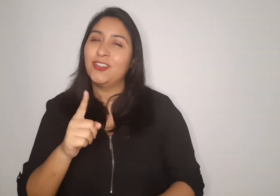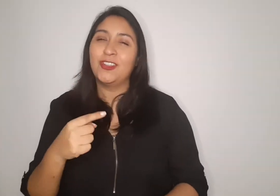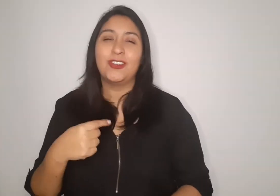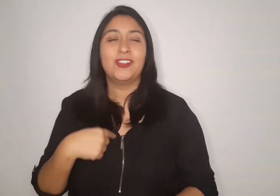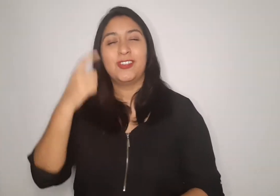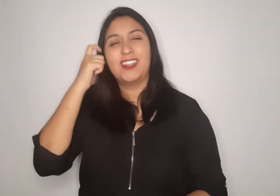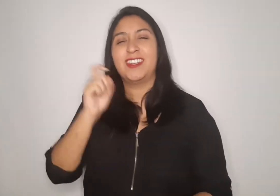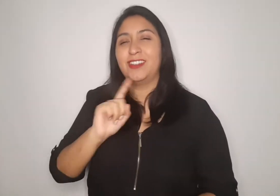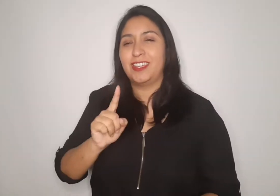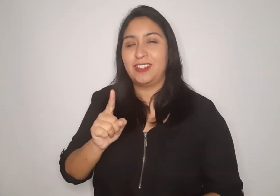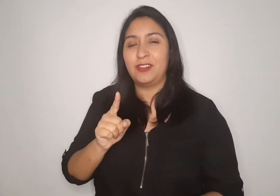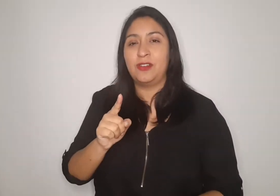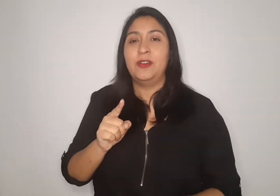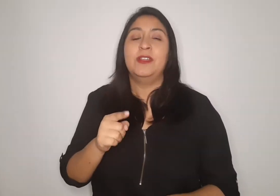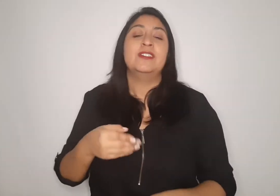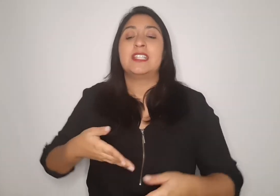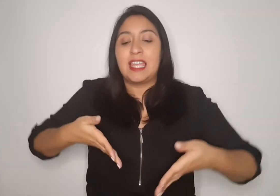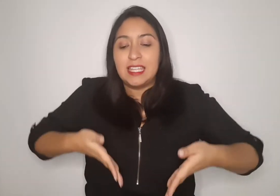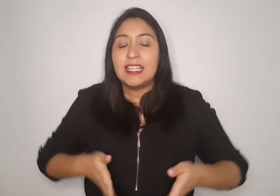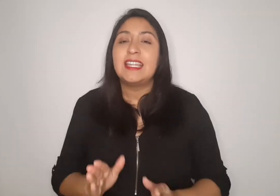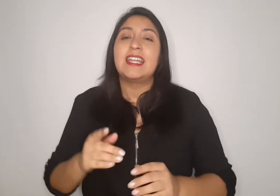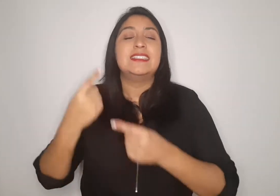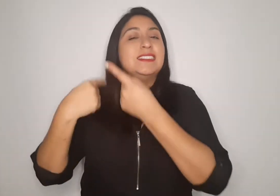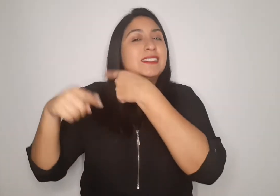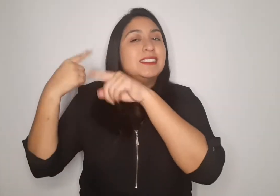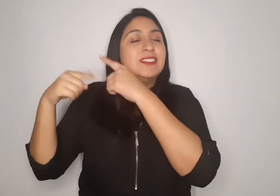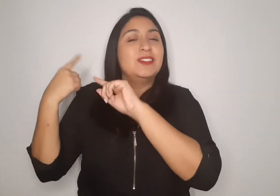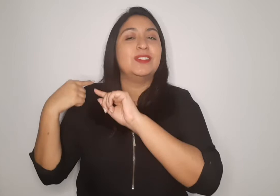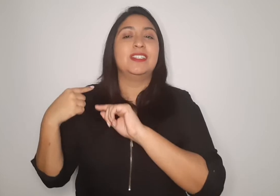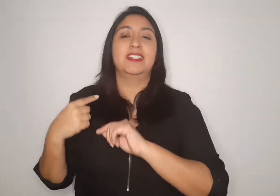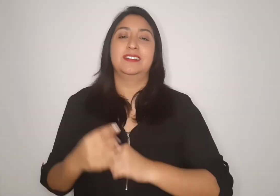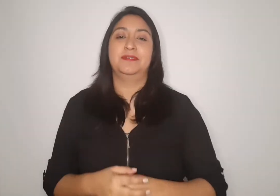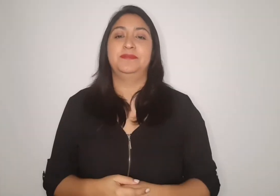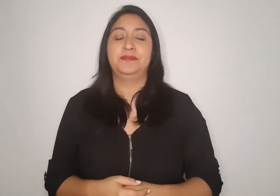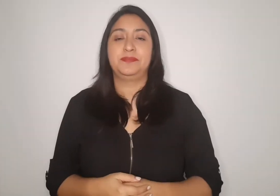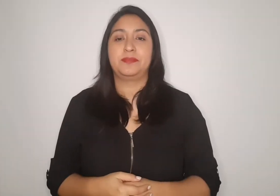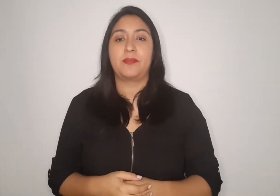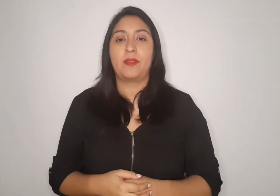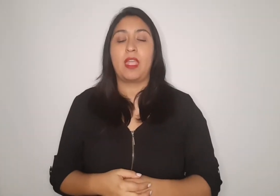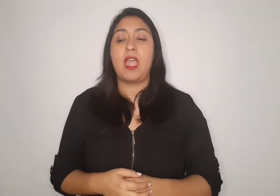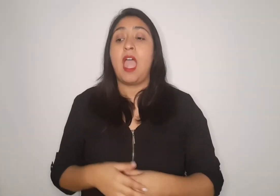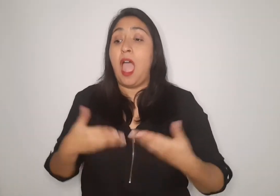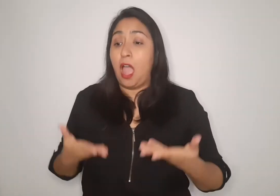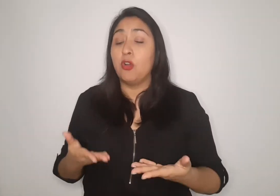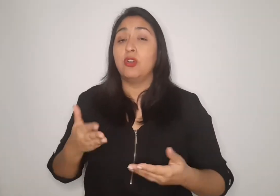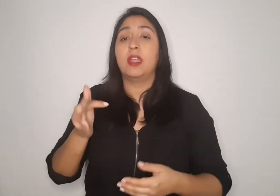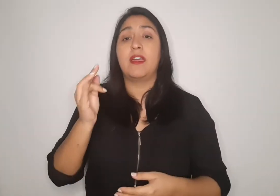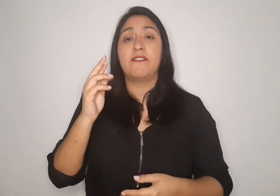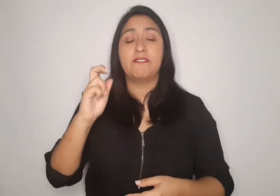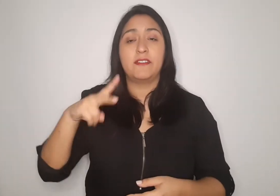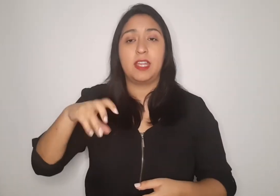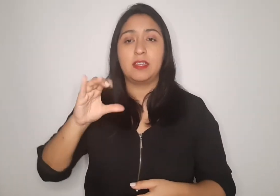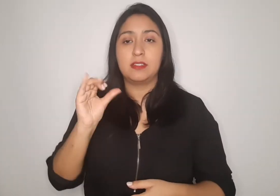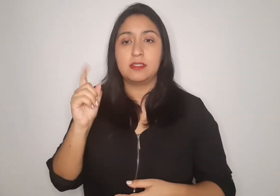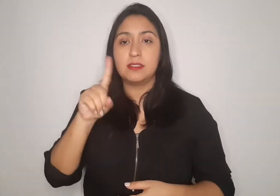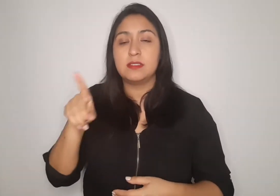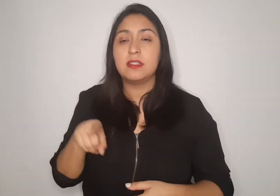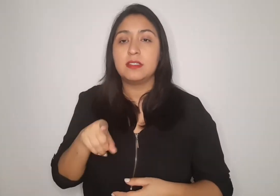Bueno, de ahí surgieron entonces esas historias. Oye, Francisco, para ti también tengo una pregunta respecto de esto. En